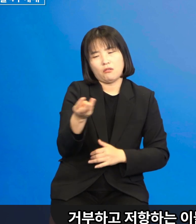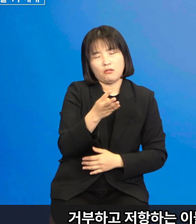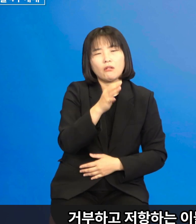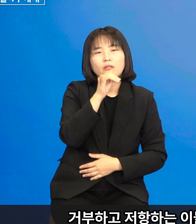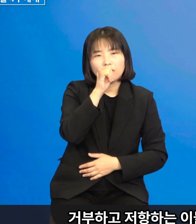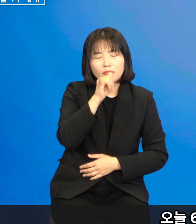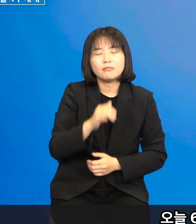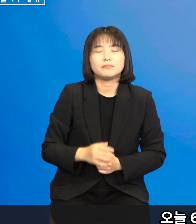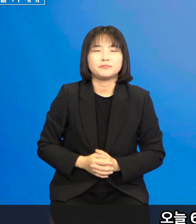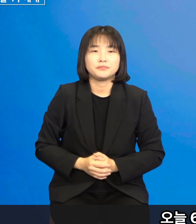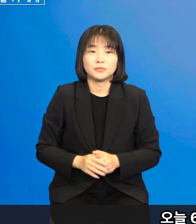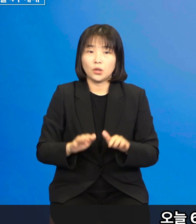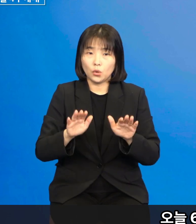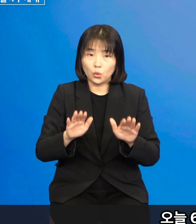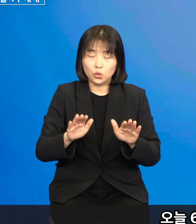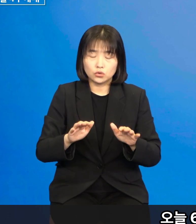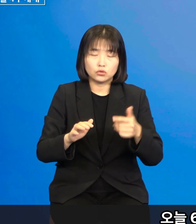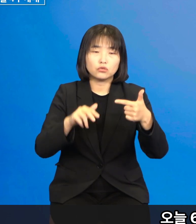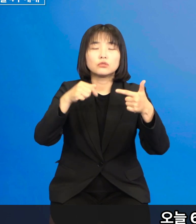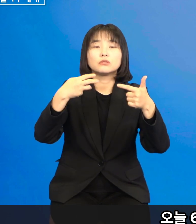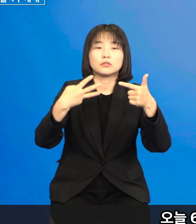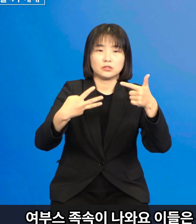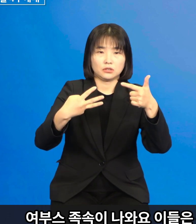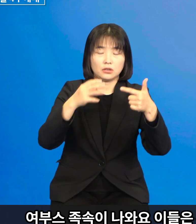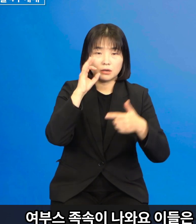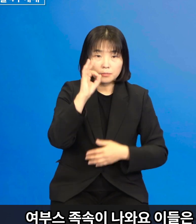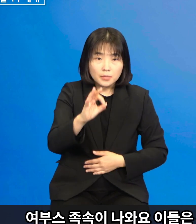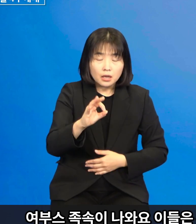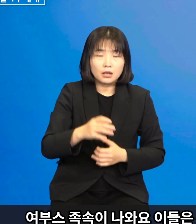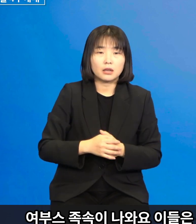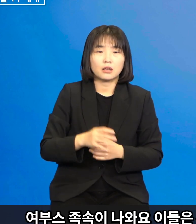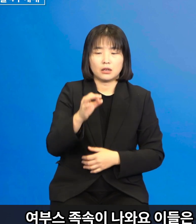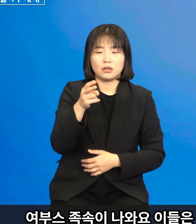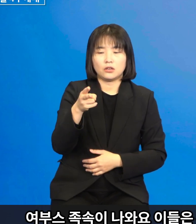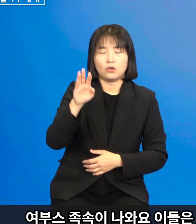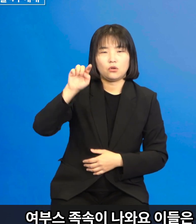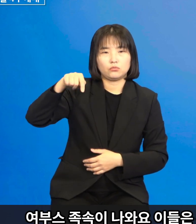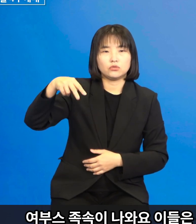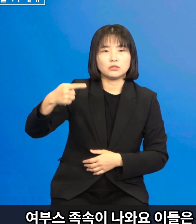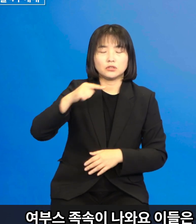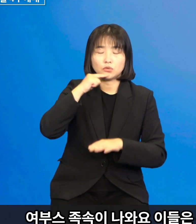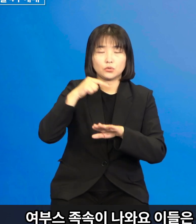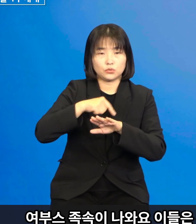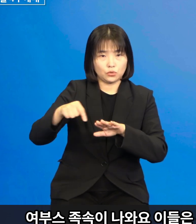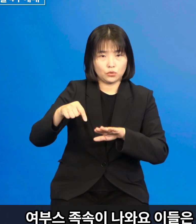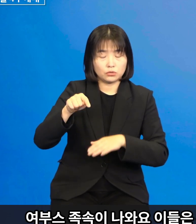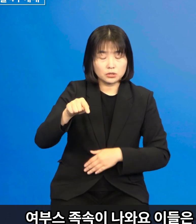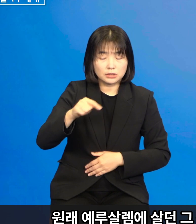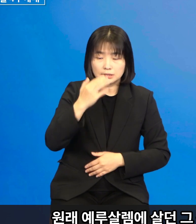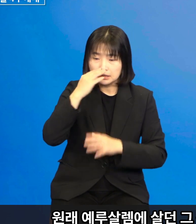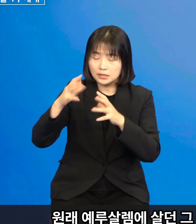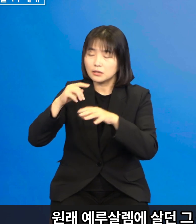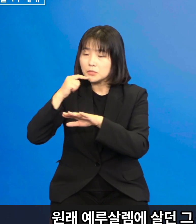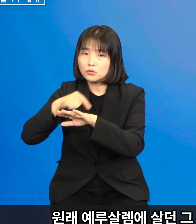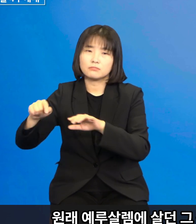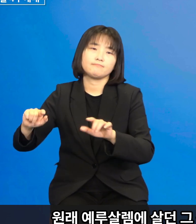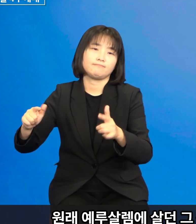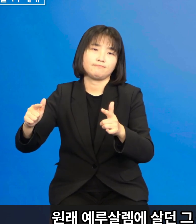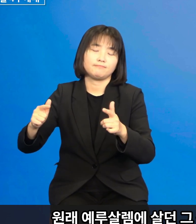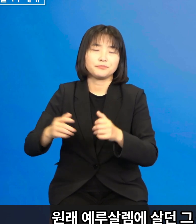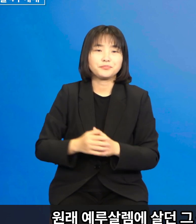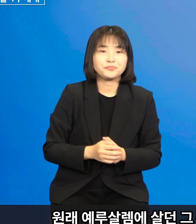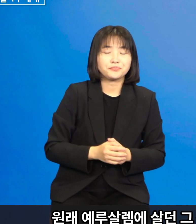있기 마련이에요. 오늘 6절에 보면요, 여부수 족속이 나와요. 이들은 누구냐면 이스라엘 민족은 아닙니다. 원래